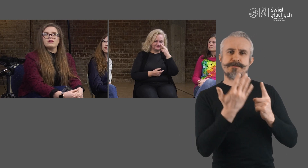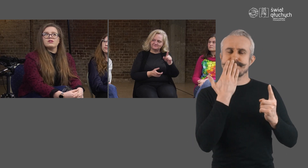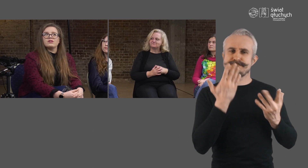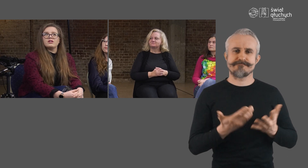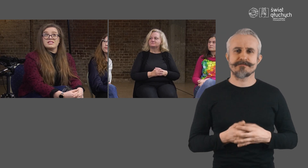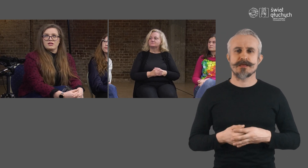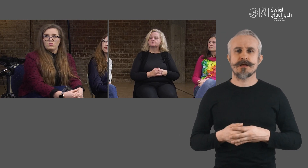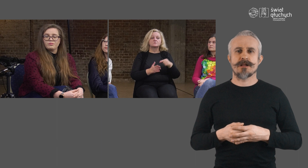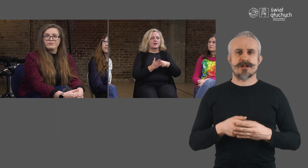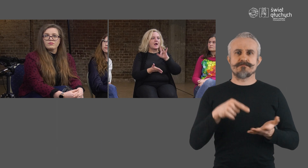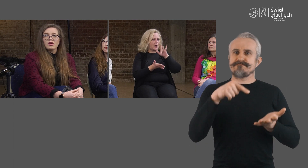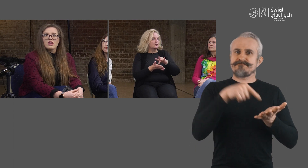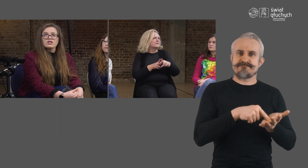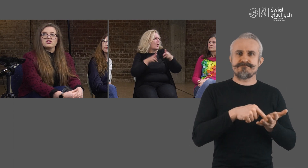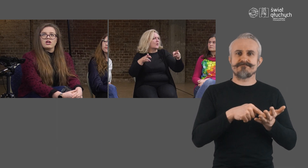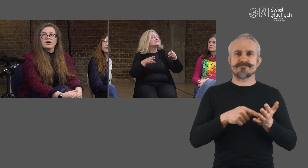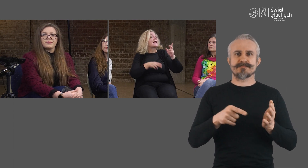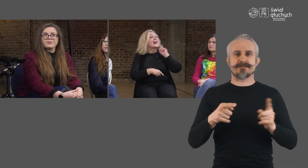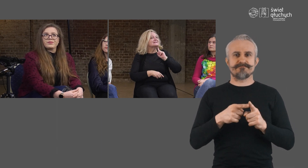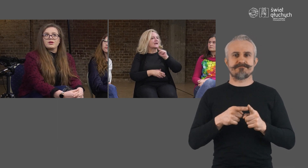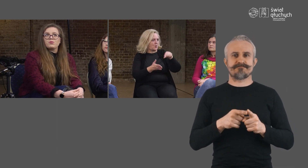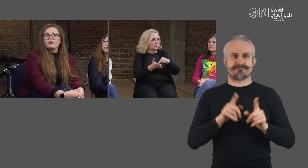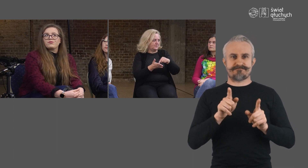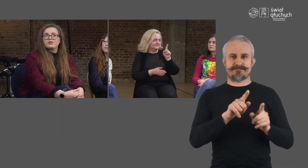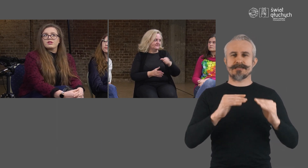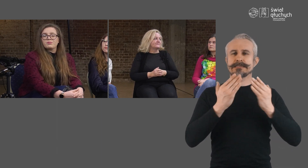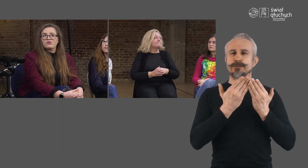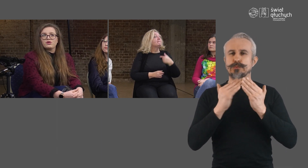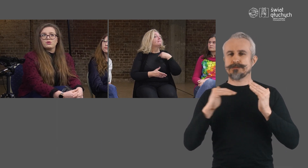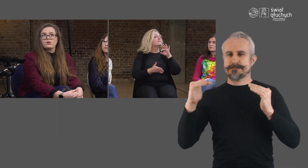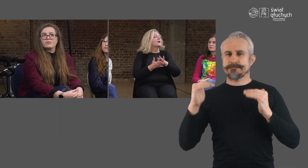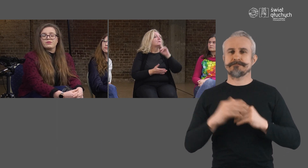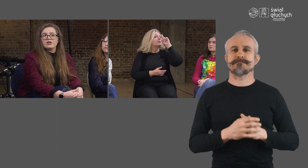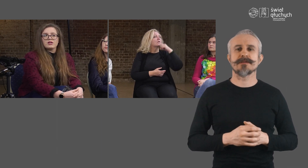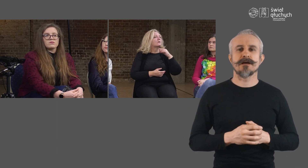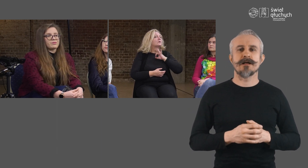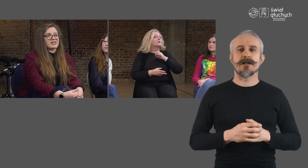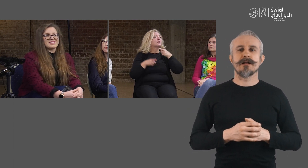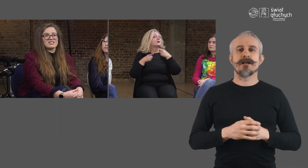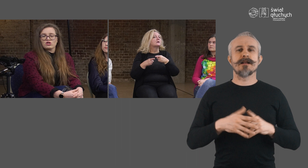w liceum, że byłam na profilu